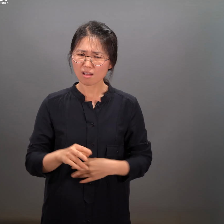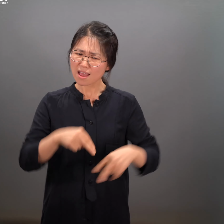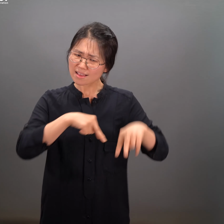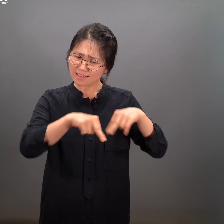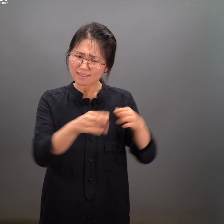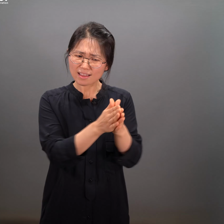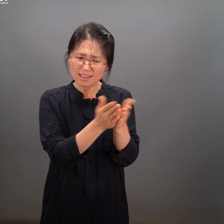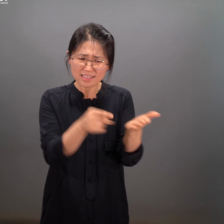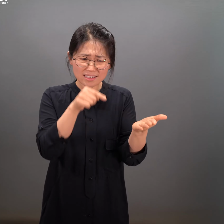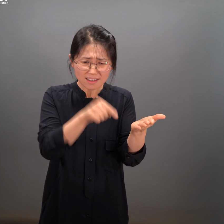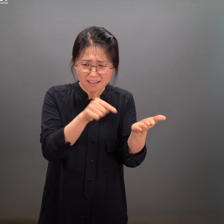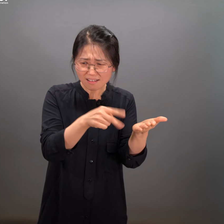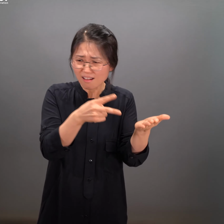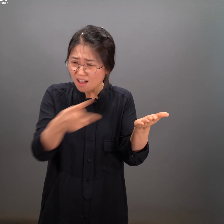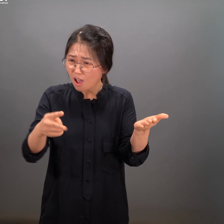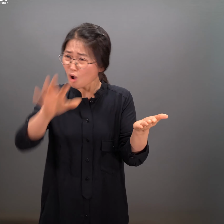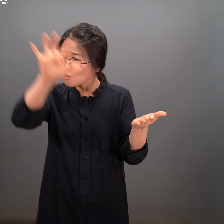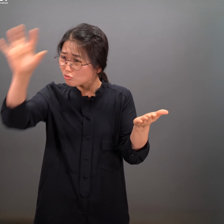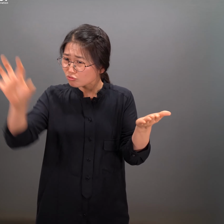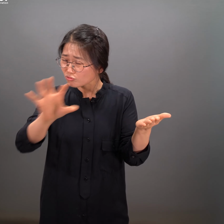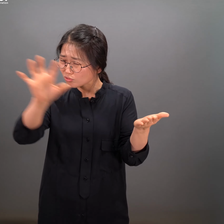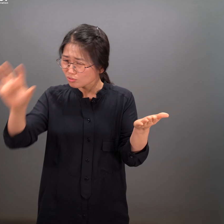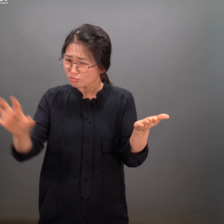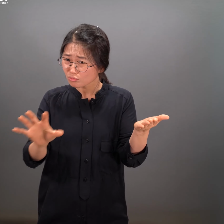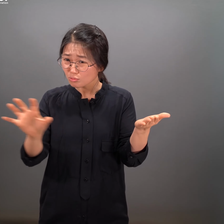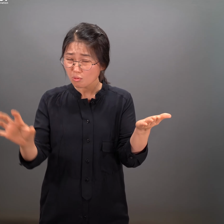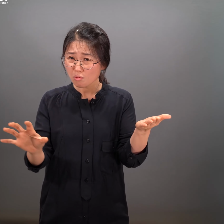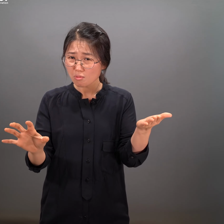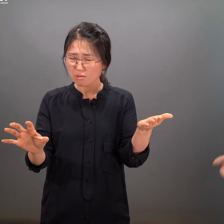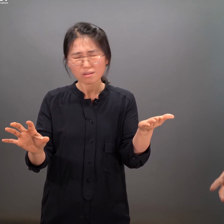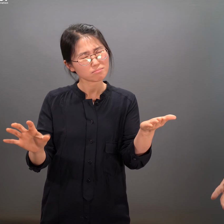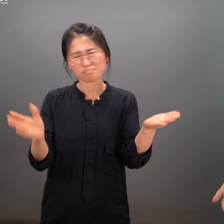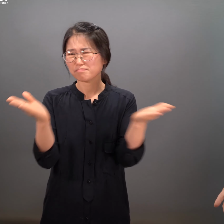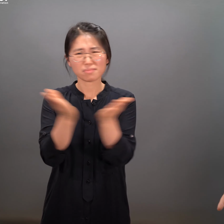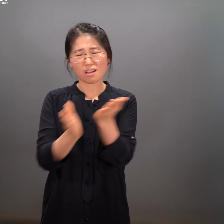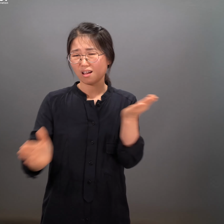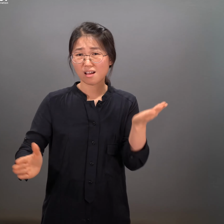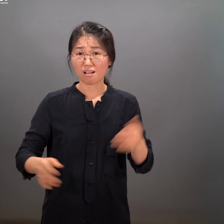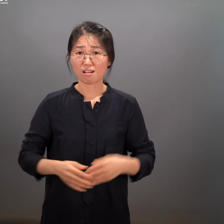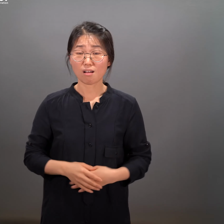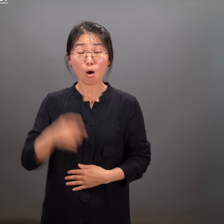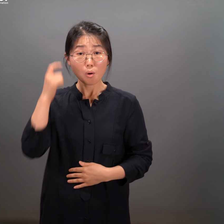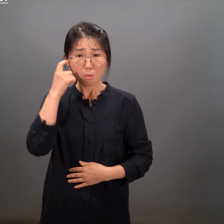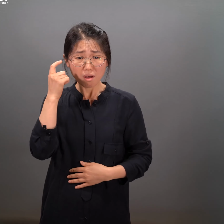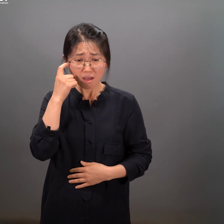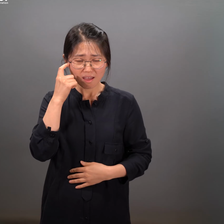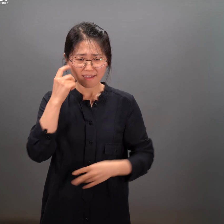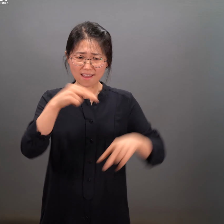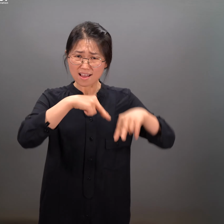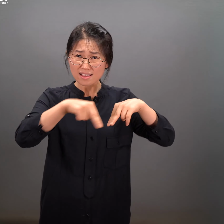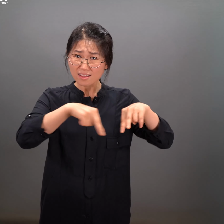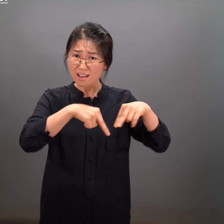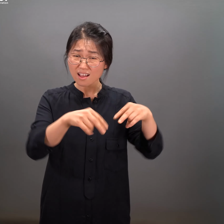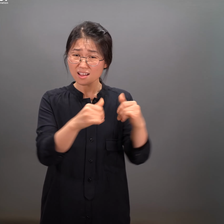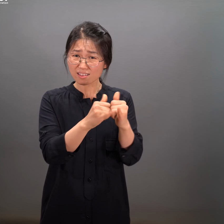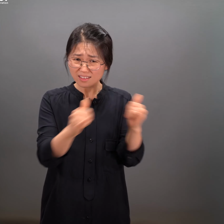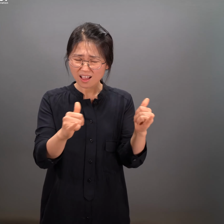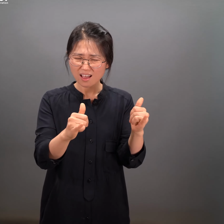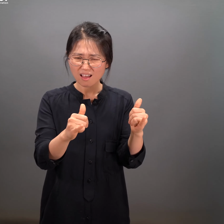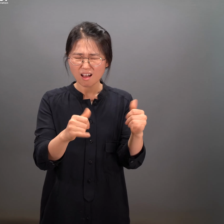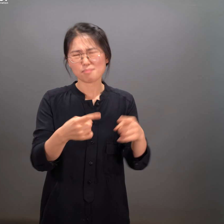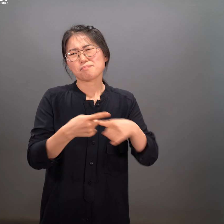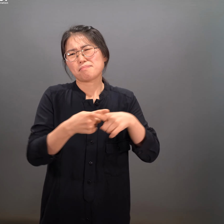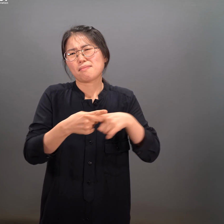순환 구조가 사사기 전체를 설명할 수는 없습니다. 전체 사사 이야기들의 절반에도 해당하지 않는